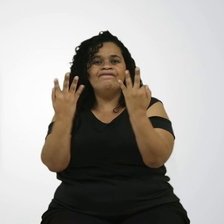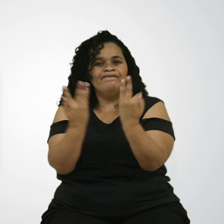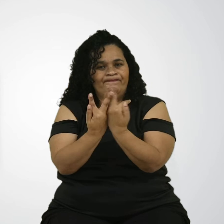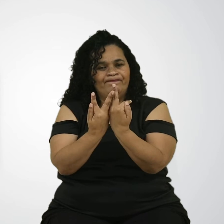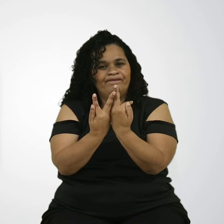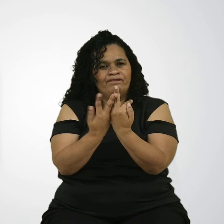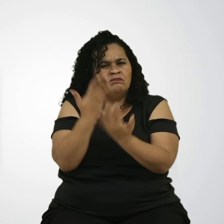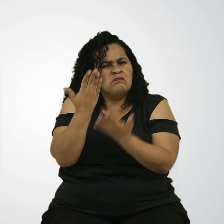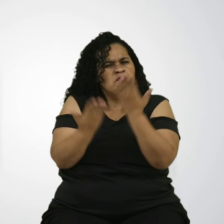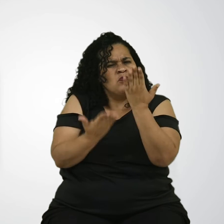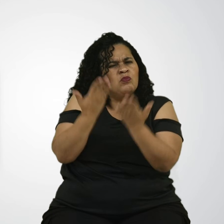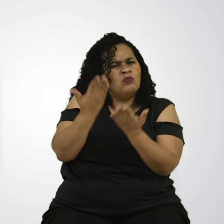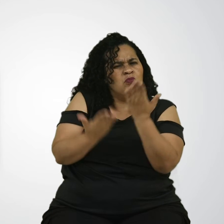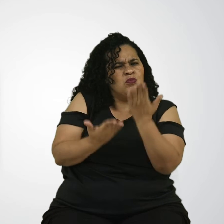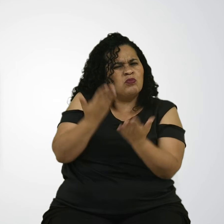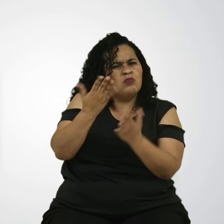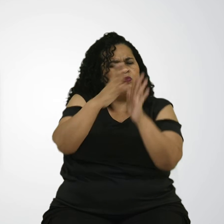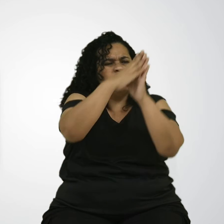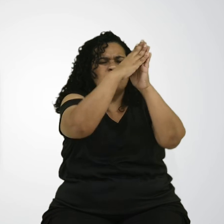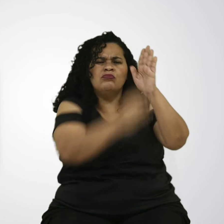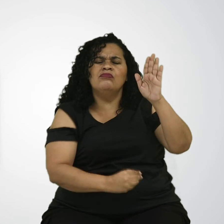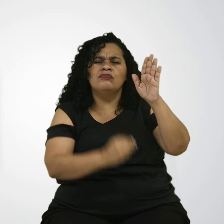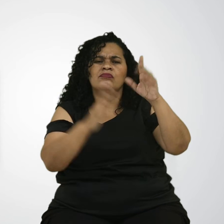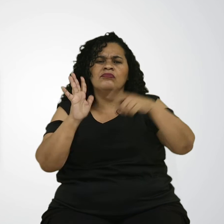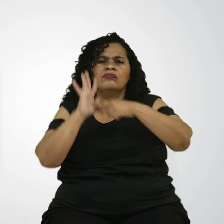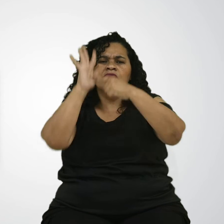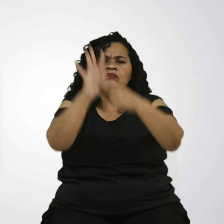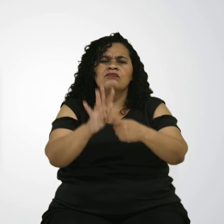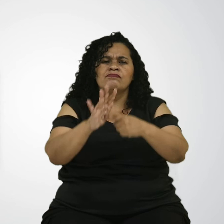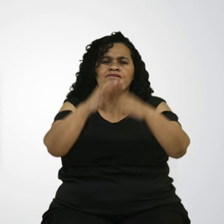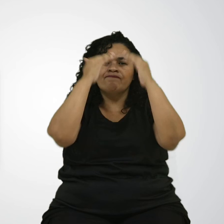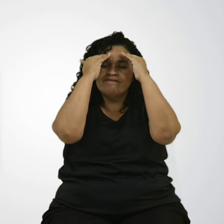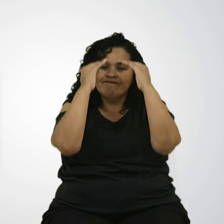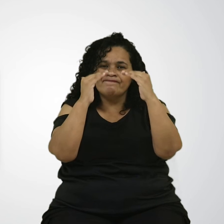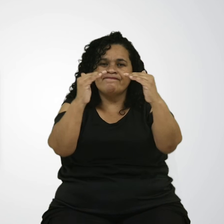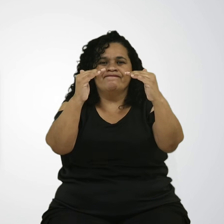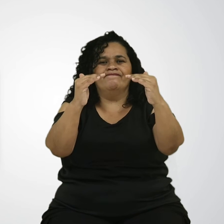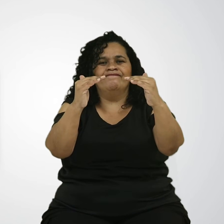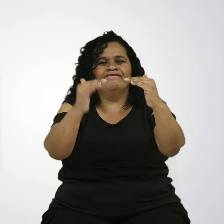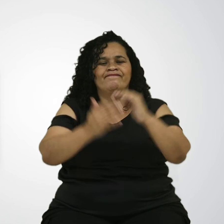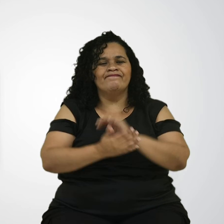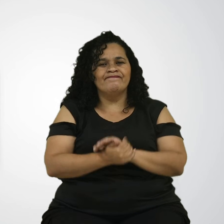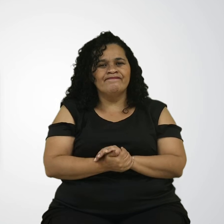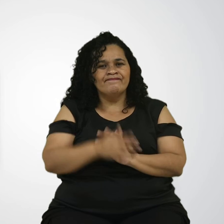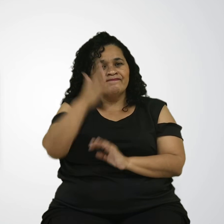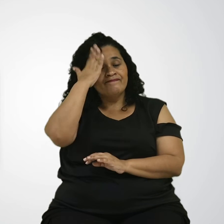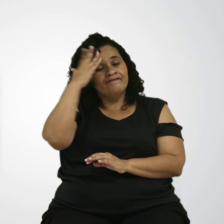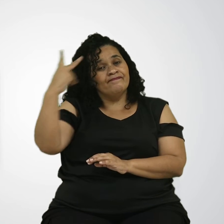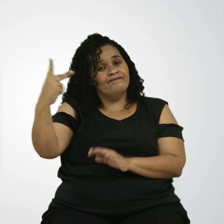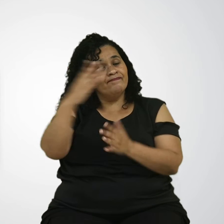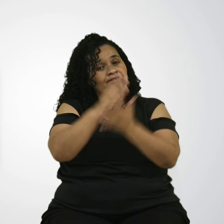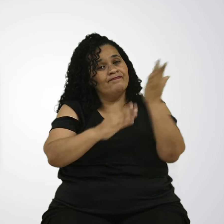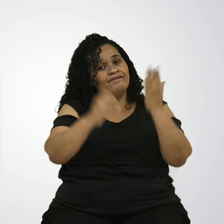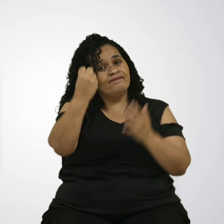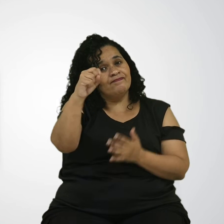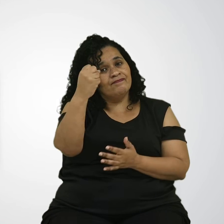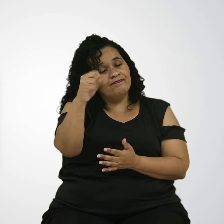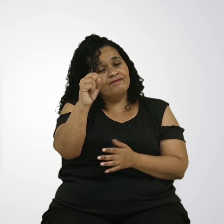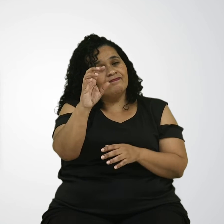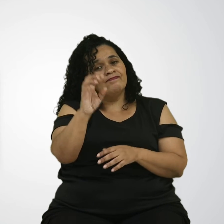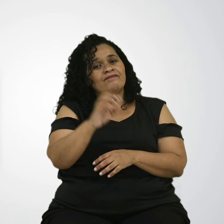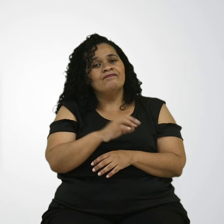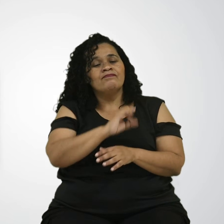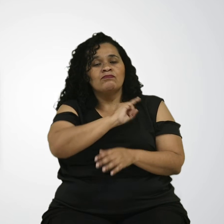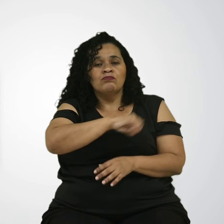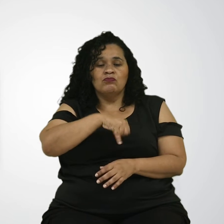é o nosso maior exemplo de obediência? Provérbios 1:8, Efésios, o texto de